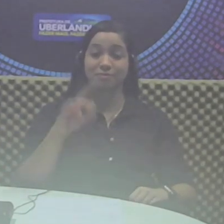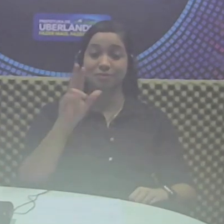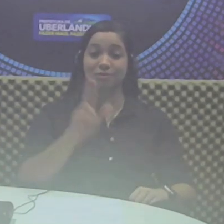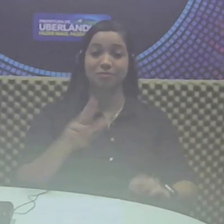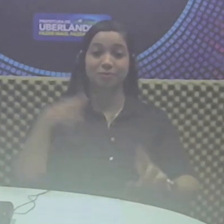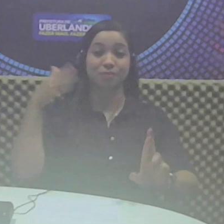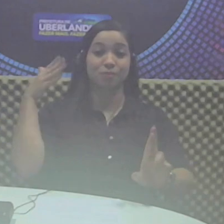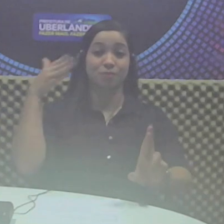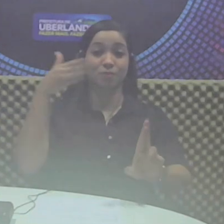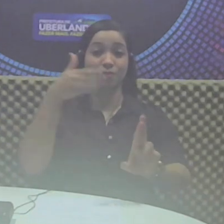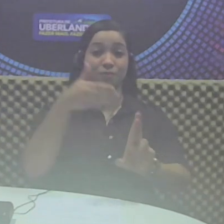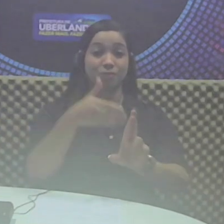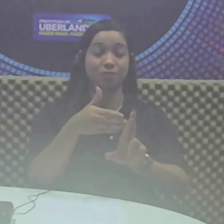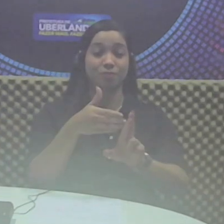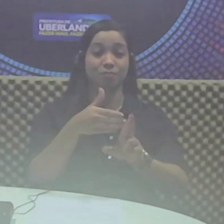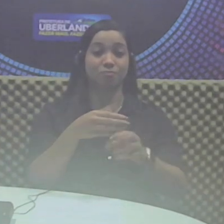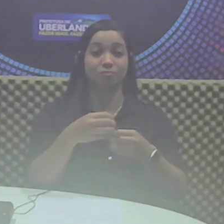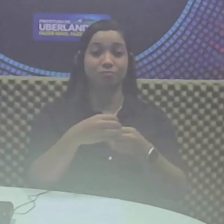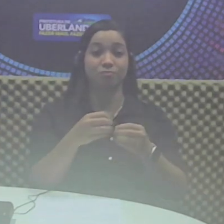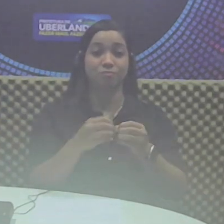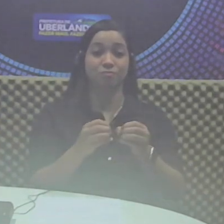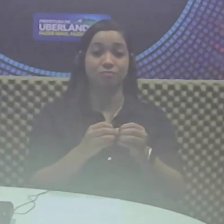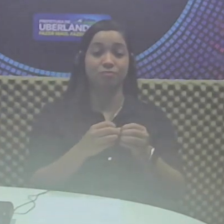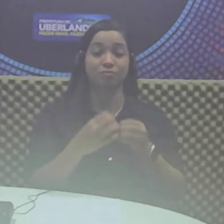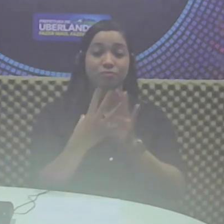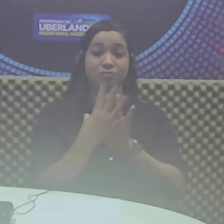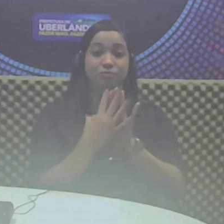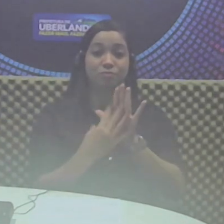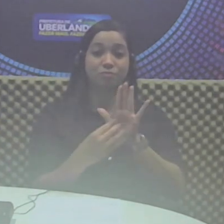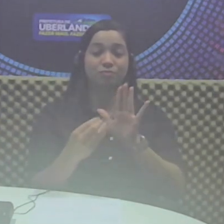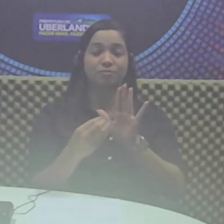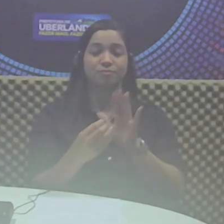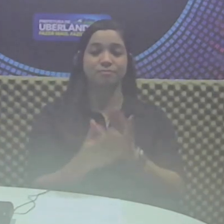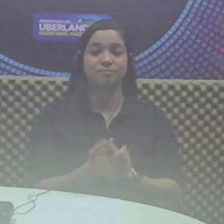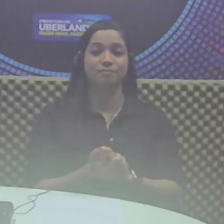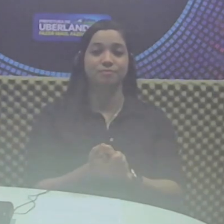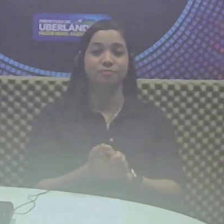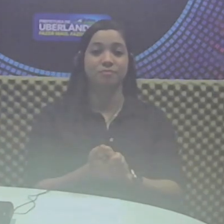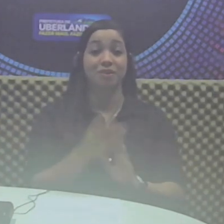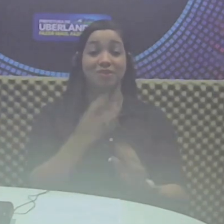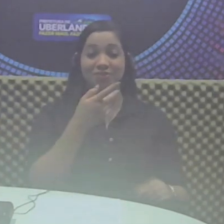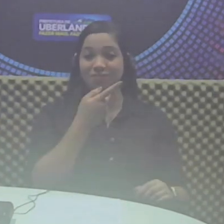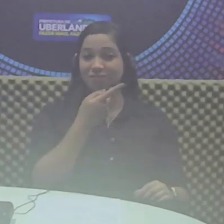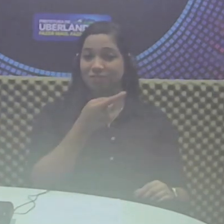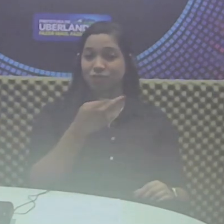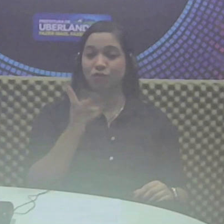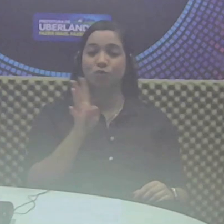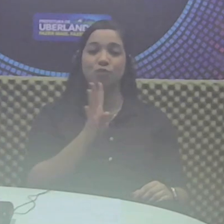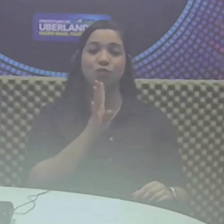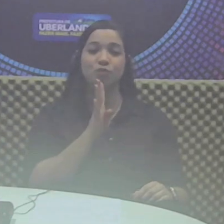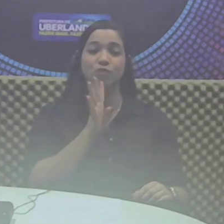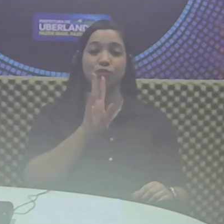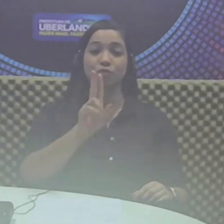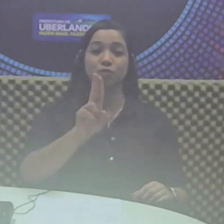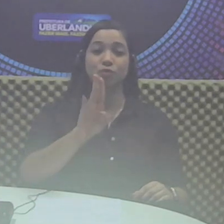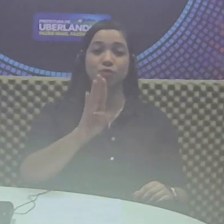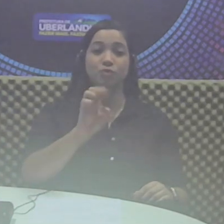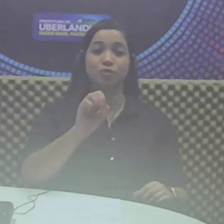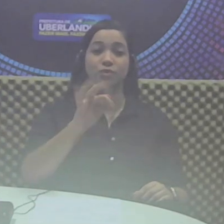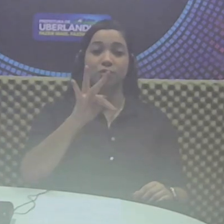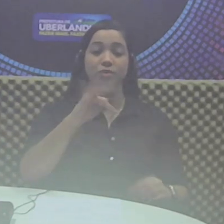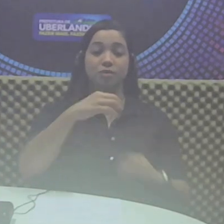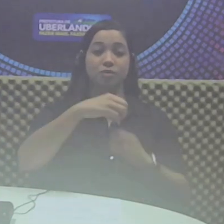para outros municípios dentre as atividades os visitantes conheceram a ubsf Shopping Park onde são